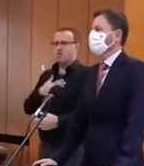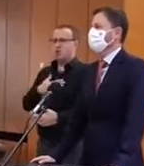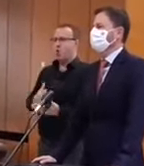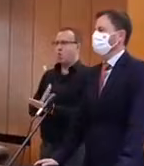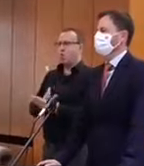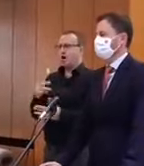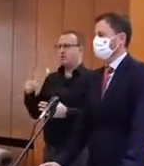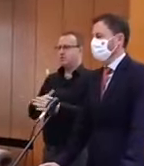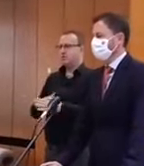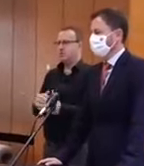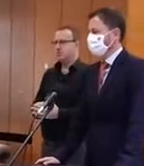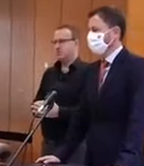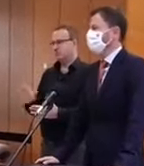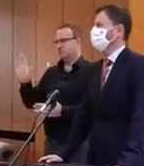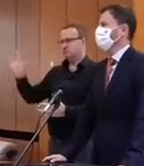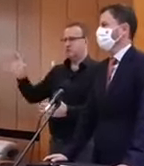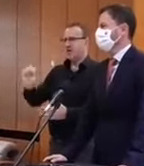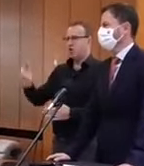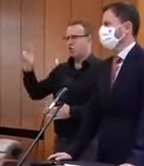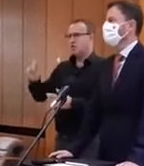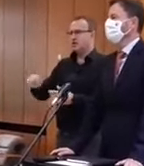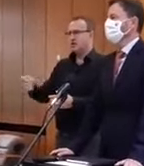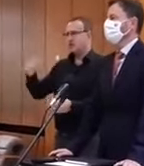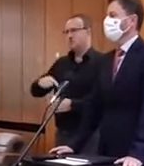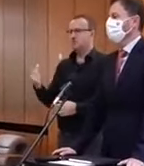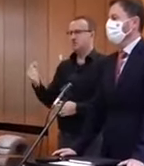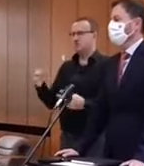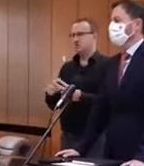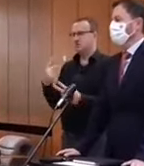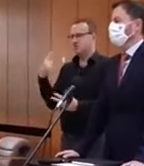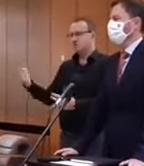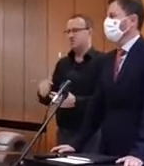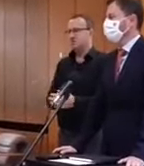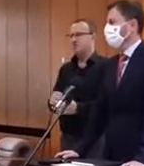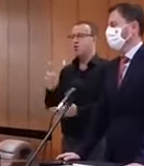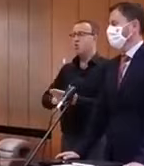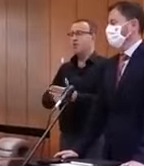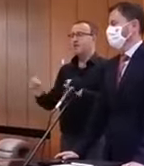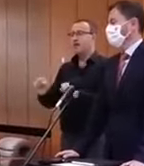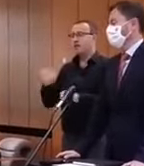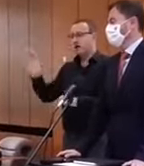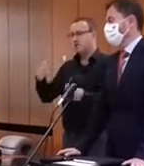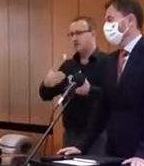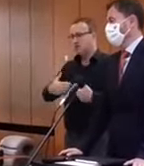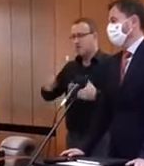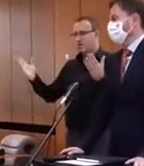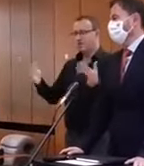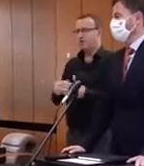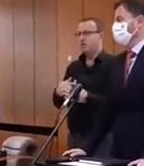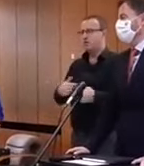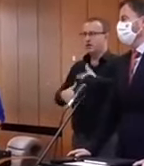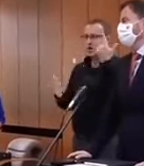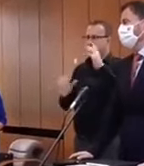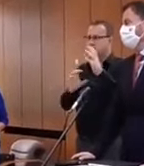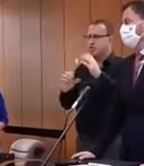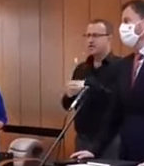úloha zabezpečiť, to je na nich, že s tým sa chcú stretnúť. Ja som veľmi rád, ale povedal som, na úrade vlády máte otvorené dvere. Bolo veľmi jasne